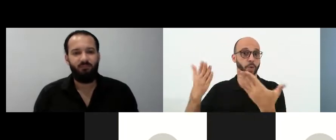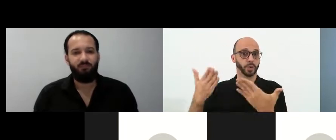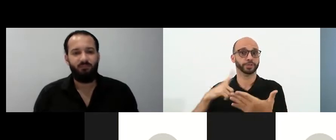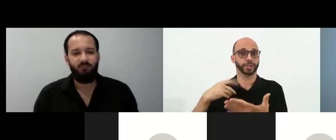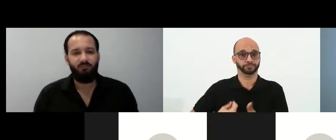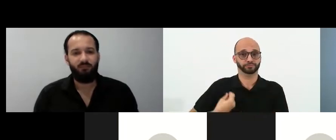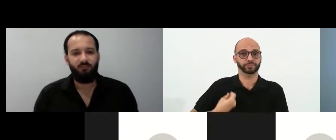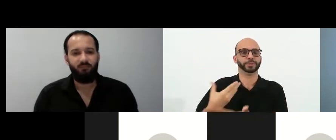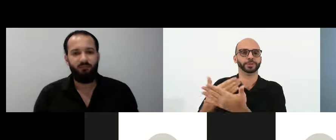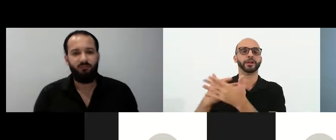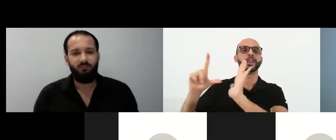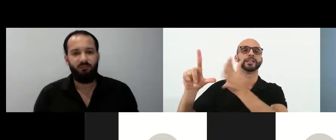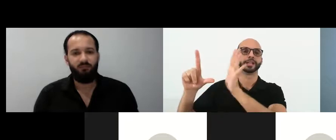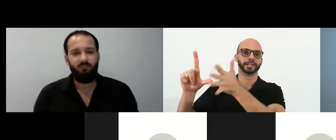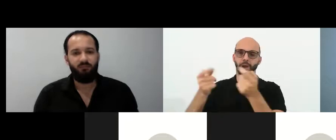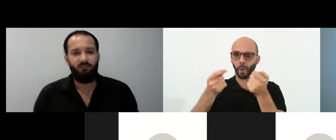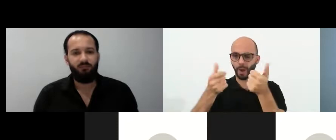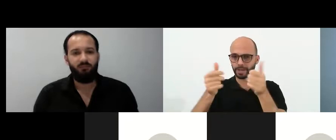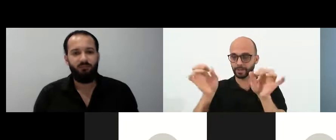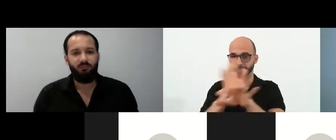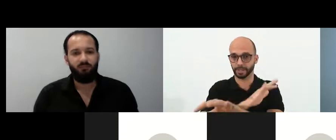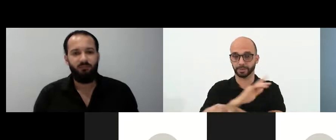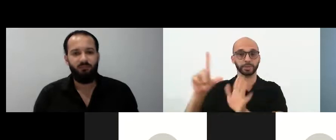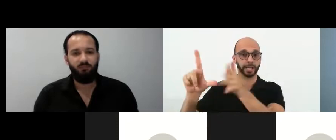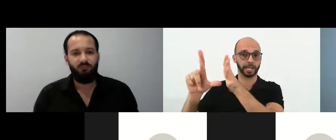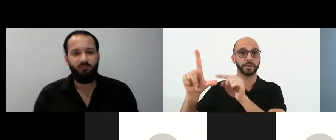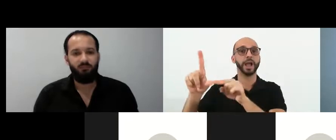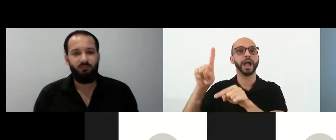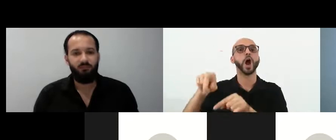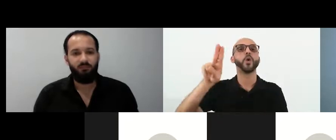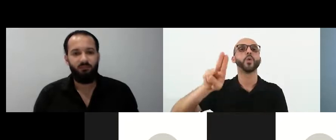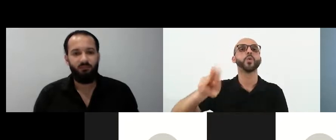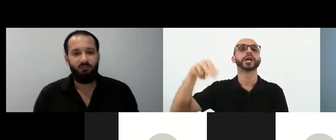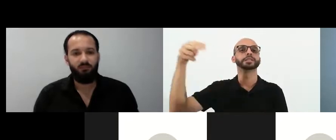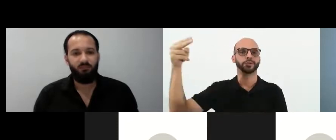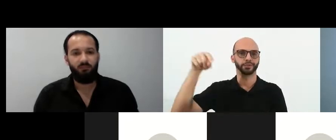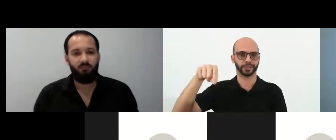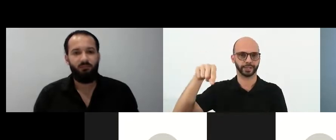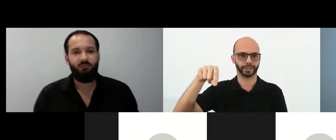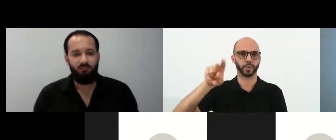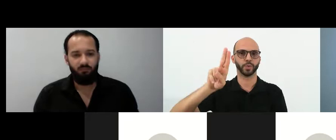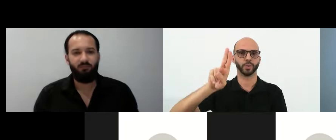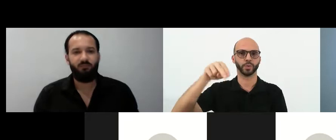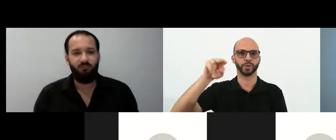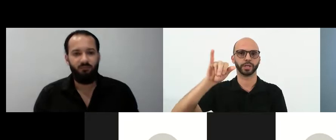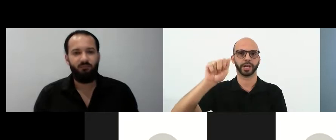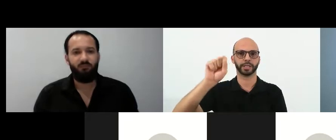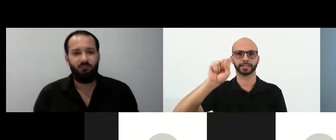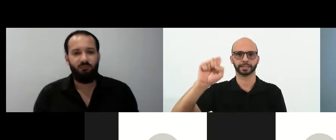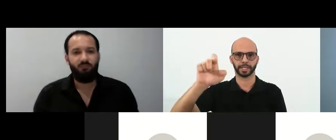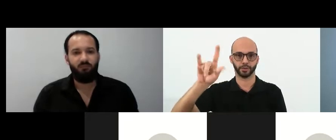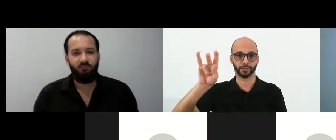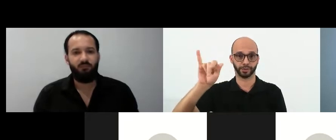letras libras e é presencial. Estou quase formando na